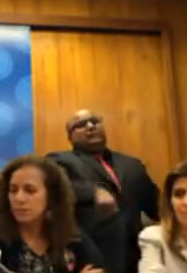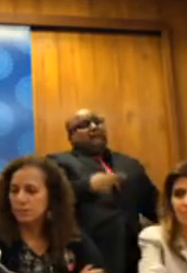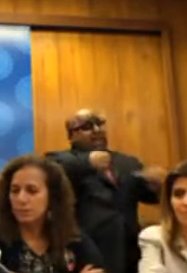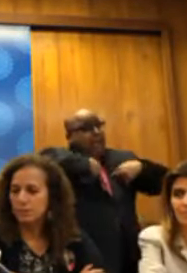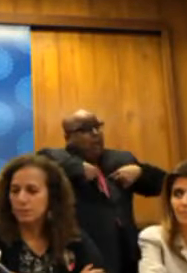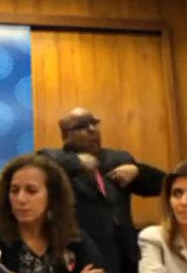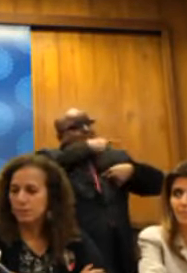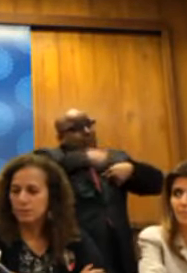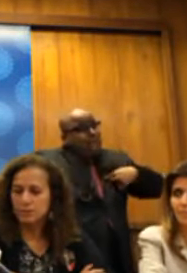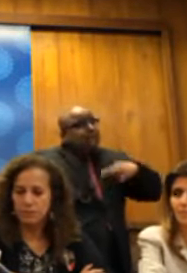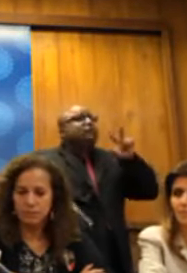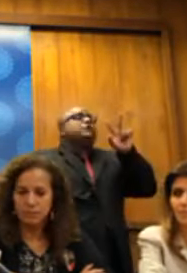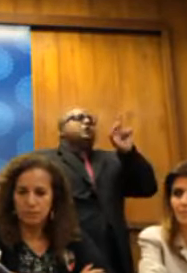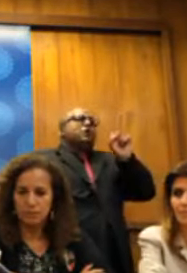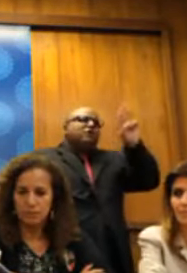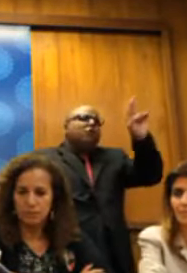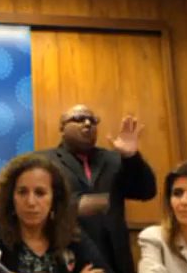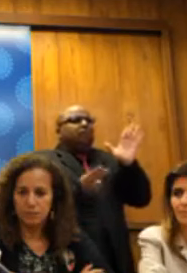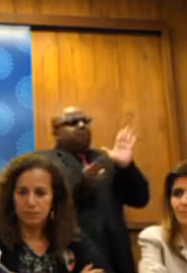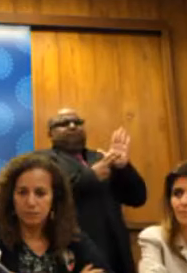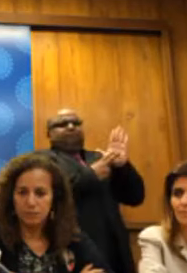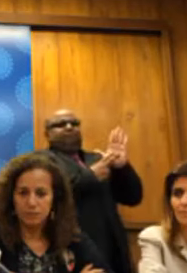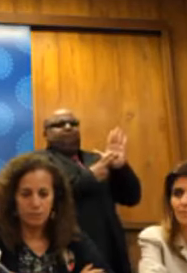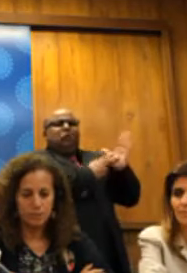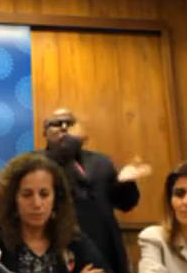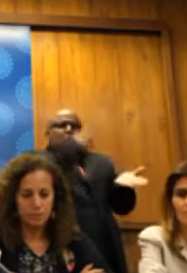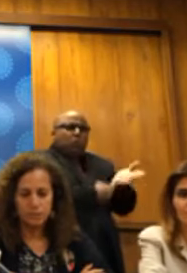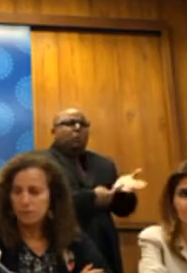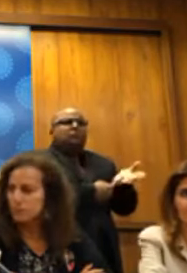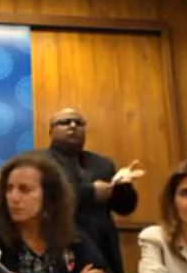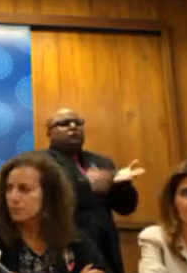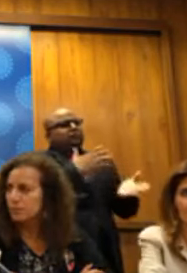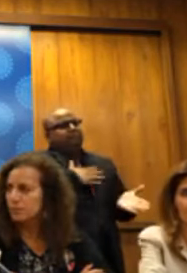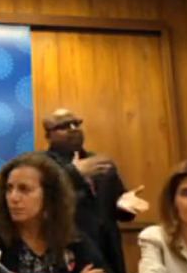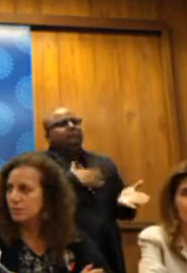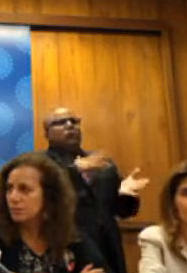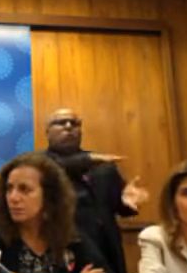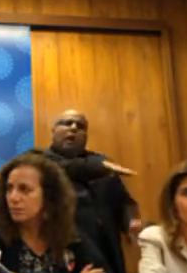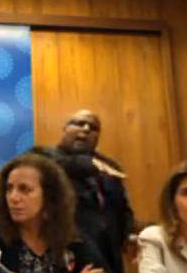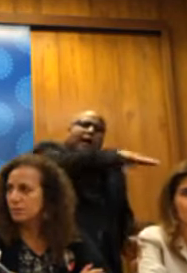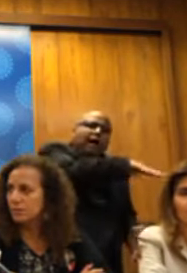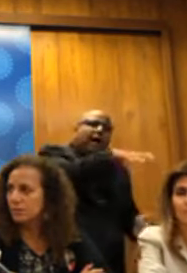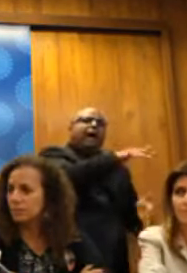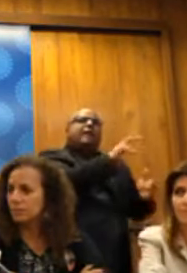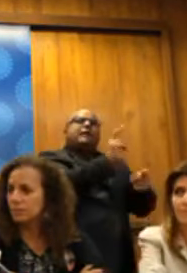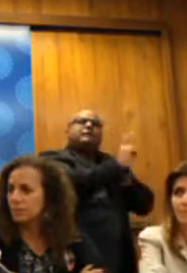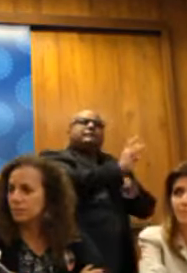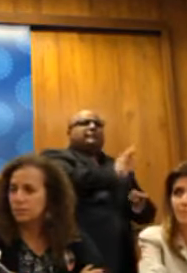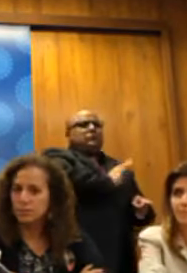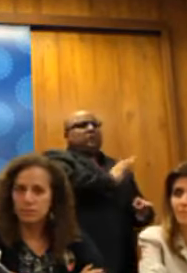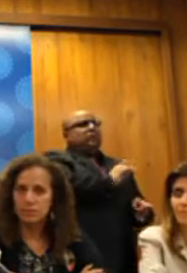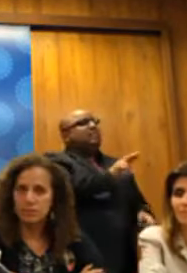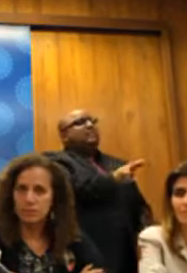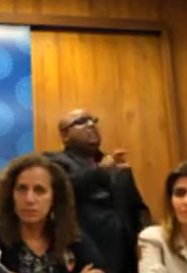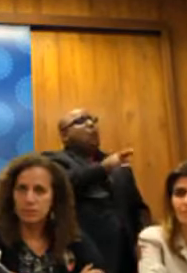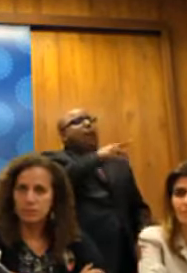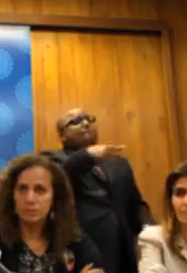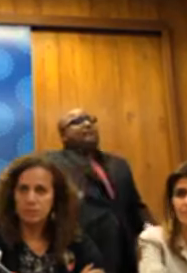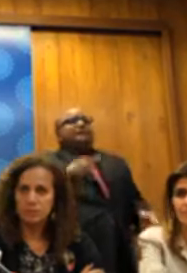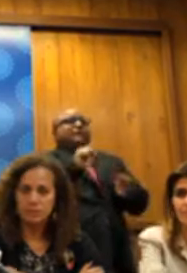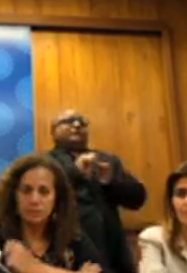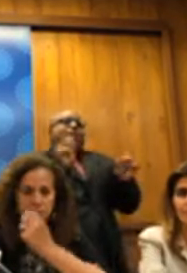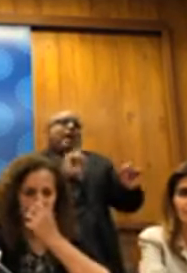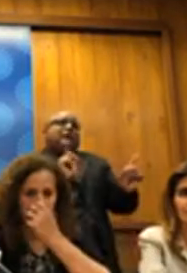Eu, se for presidente da República, vou assumir responsabilidade pela segurança pública. Coisa que não é atribuição do presidente da